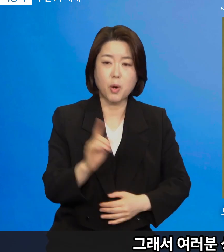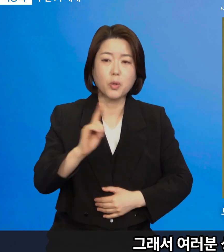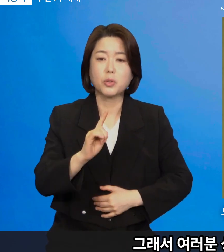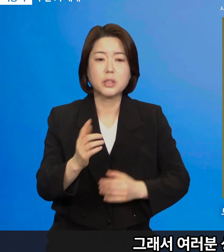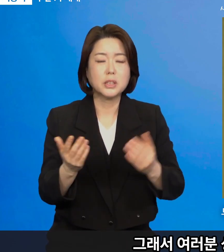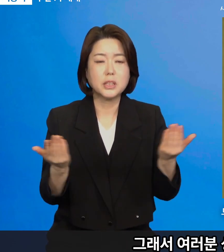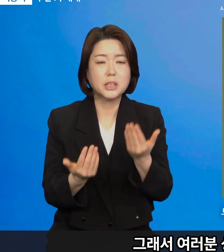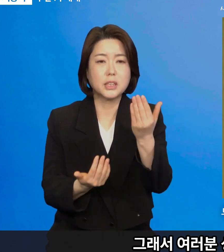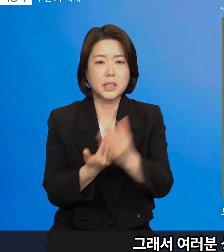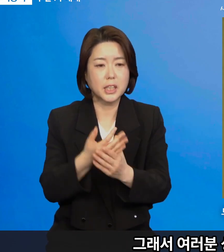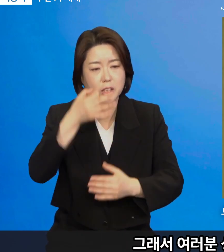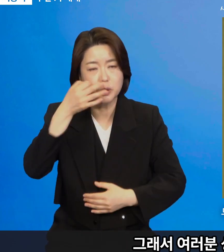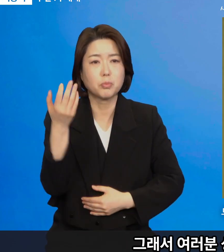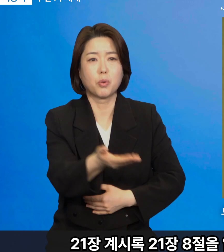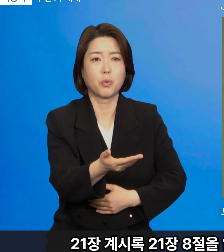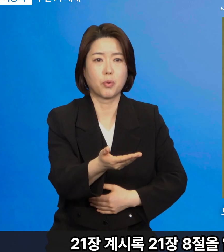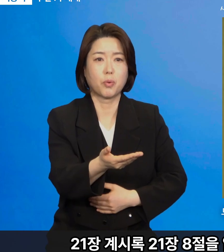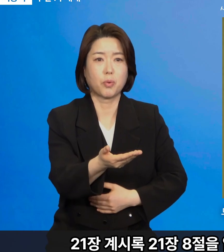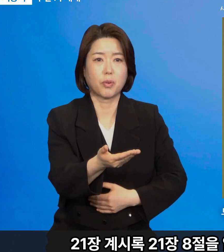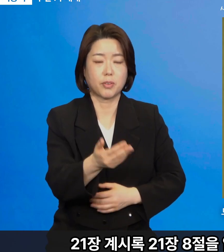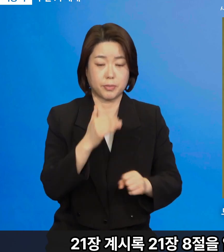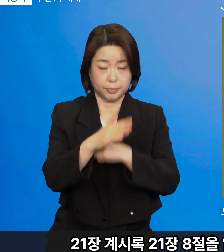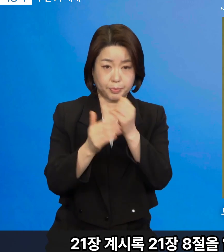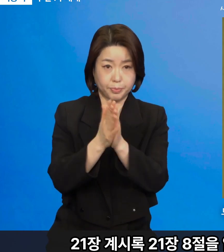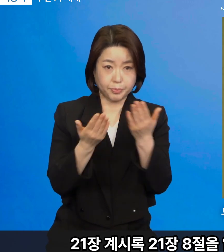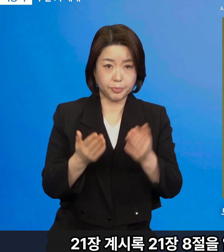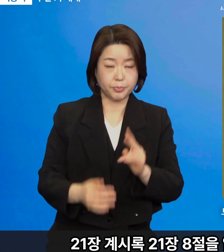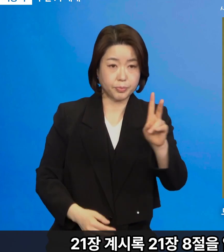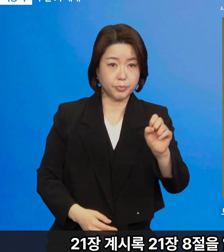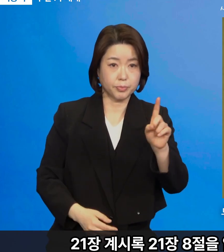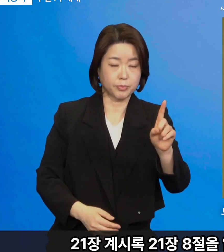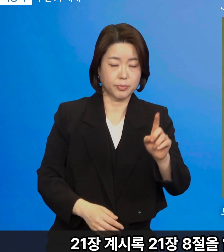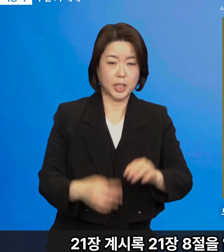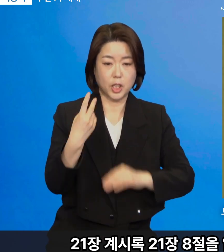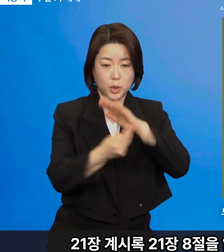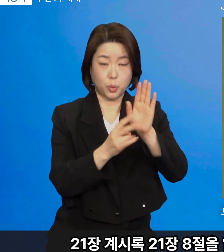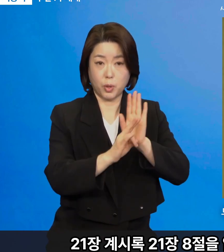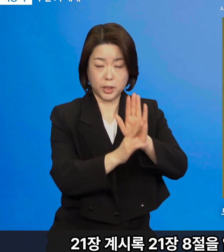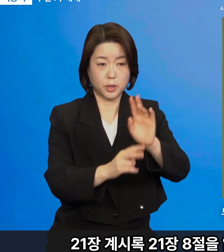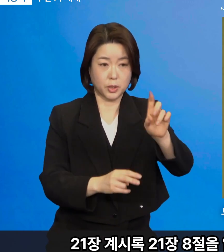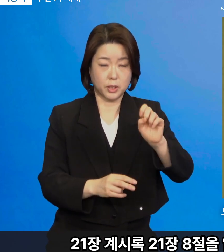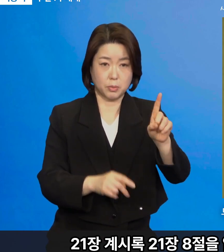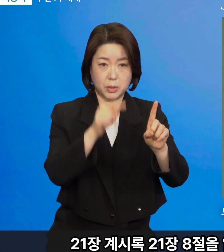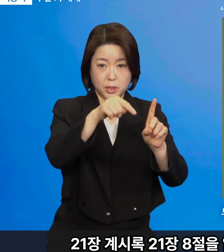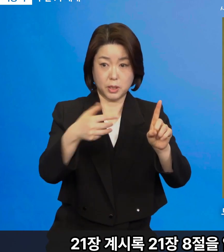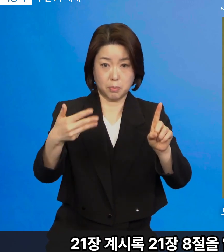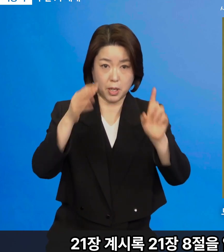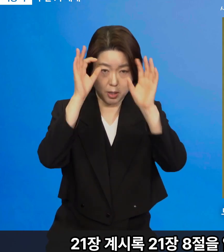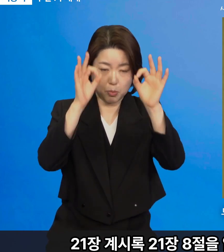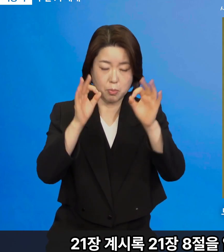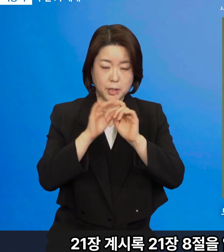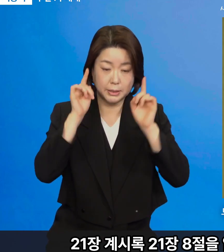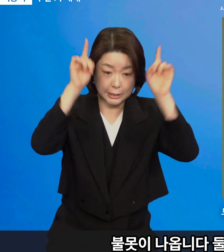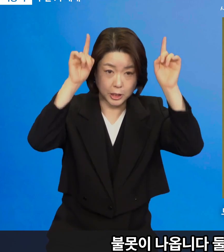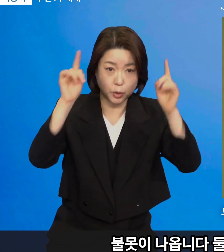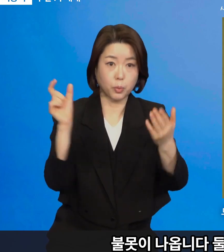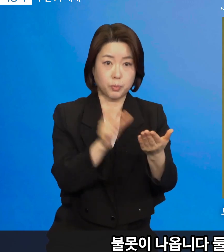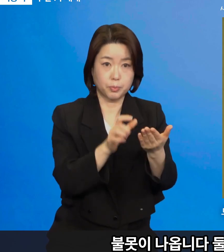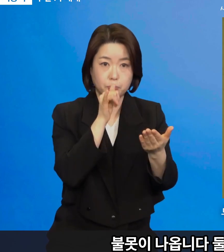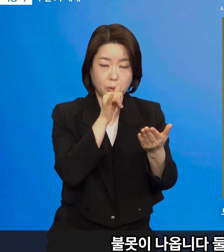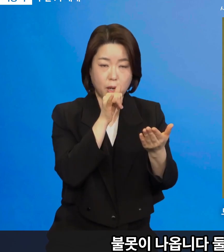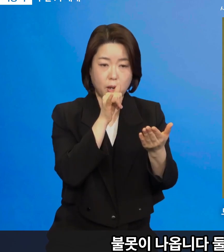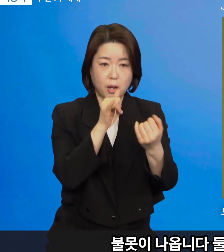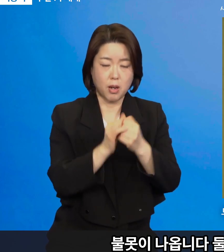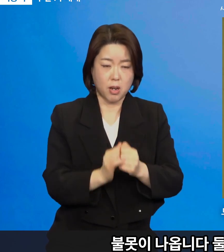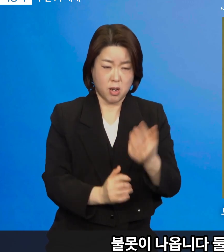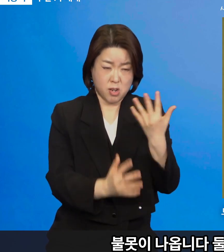여러분 성경의 마지막에 21장, 계시록 21장 8절을 읽어보시면 지옥이 나오죠. 불못이